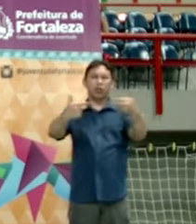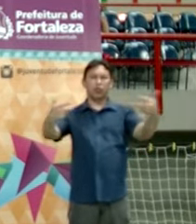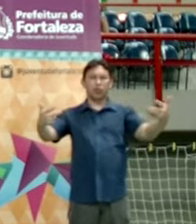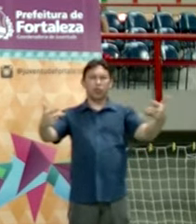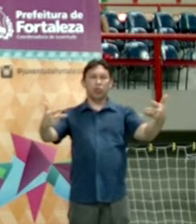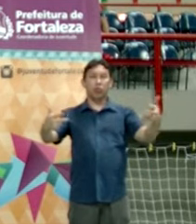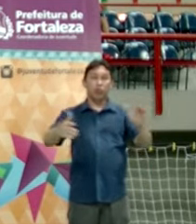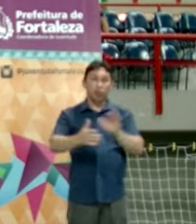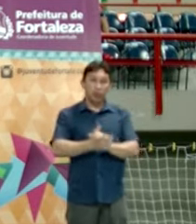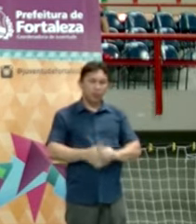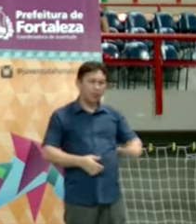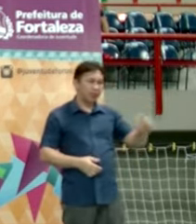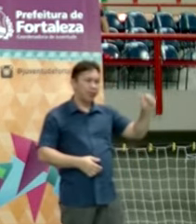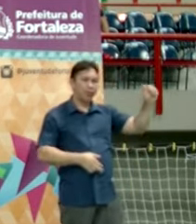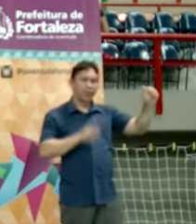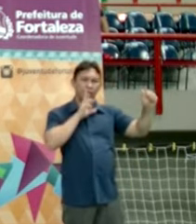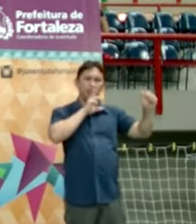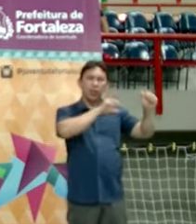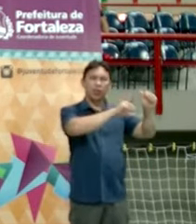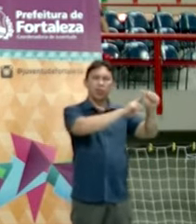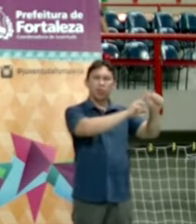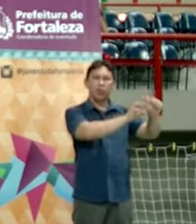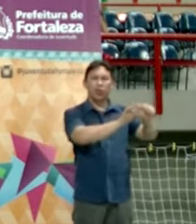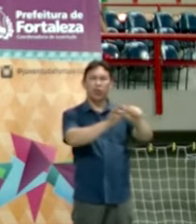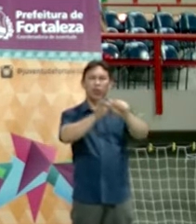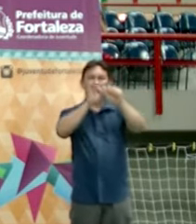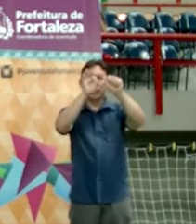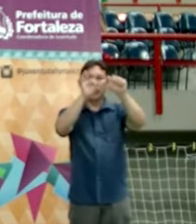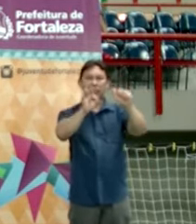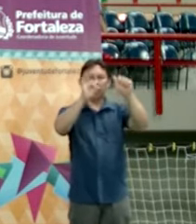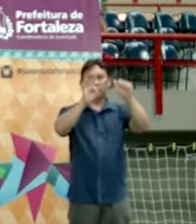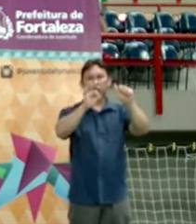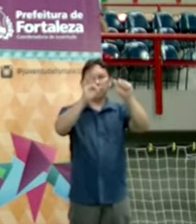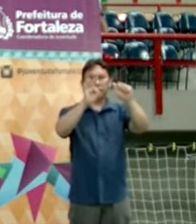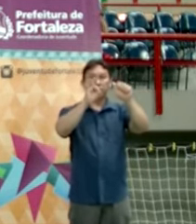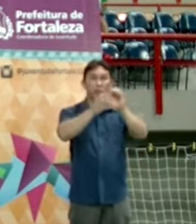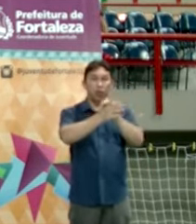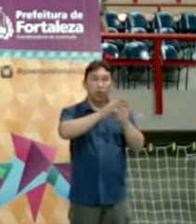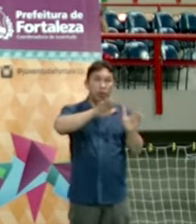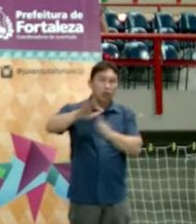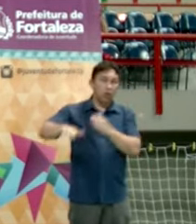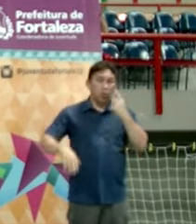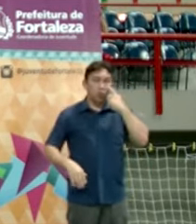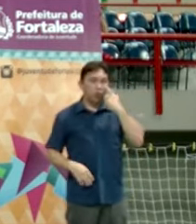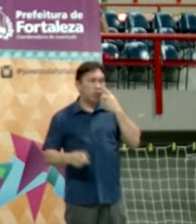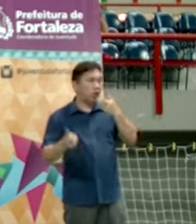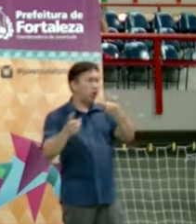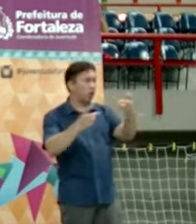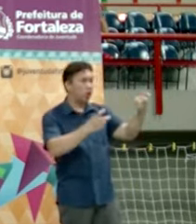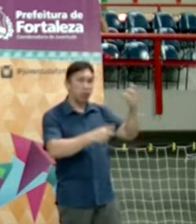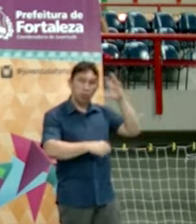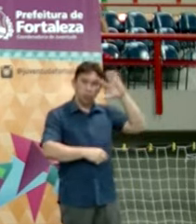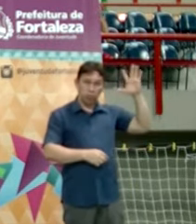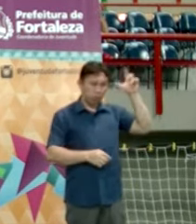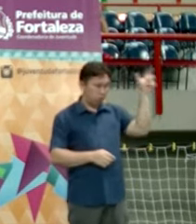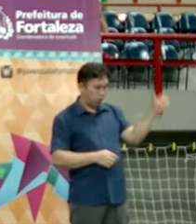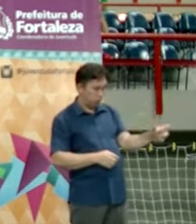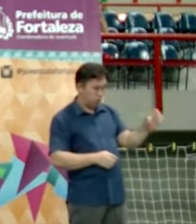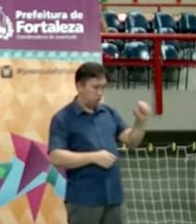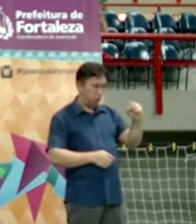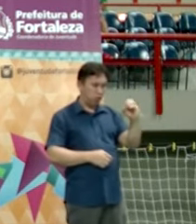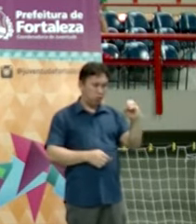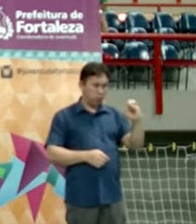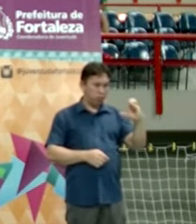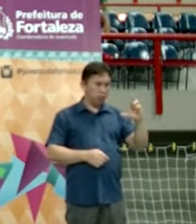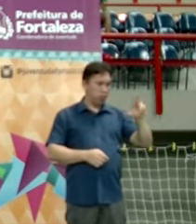conhecimentos. Então a letra A é a letra correta. Interessante, o que você vai observar é que o pensamento do Sócrates,